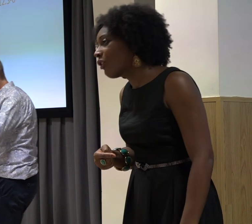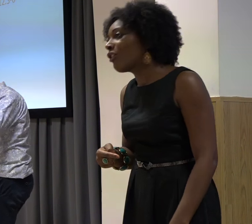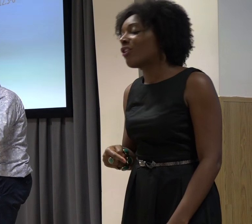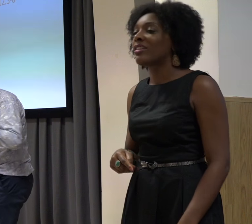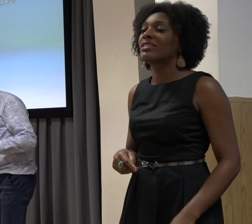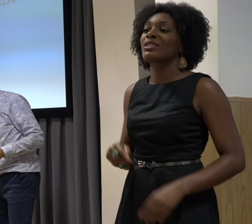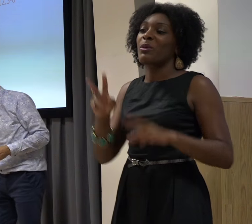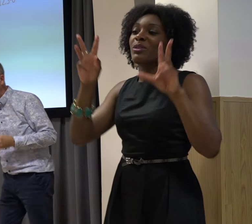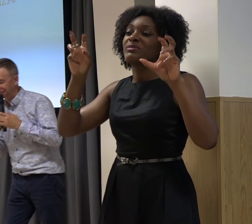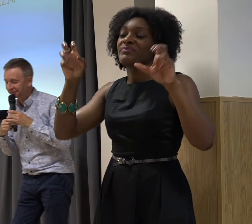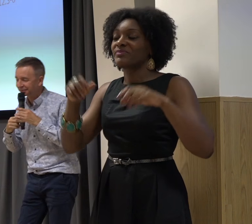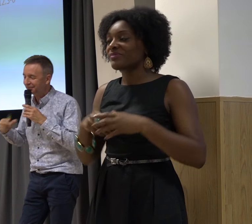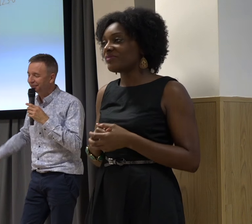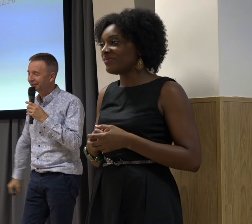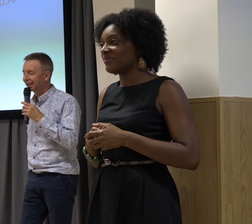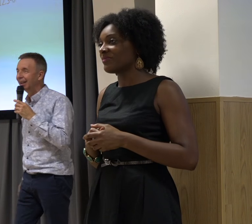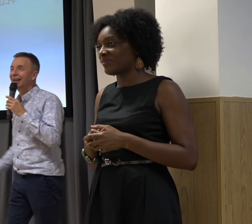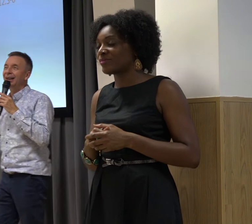Trop regarder Zidane, quoi.